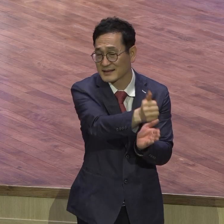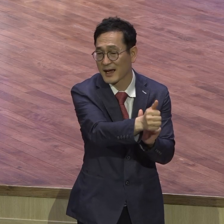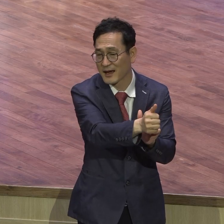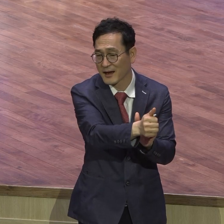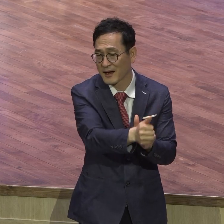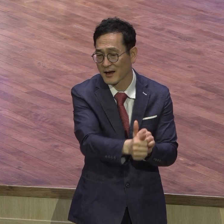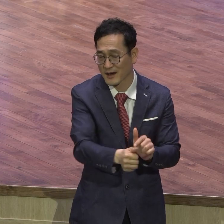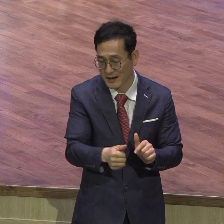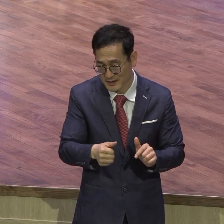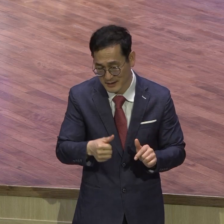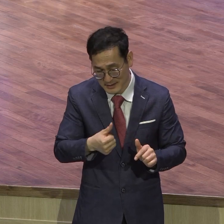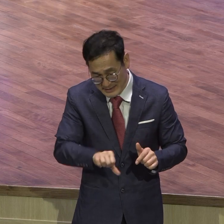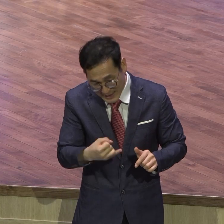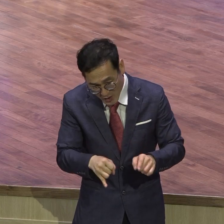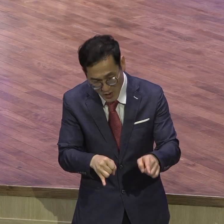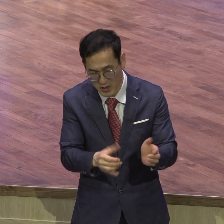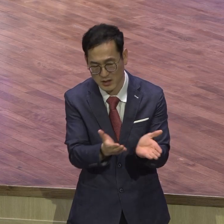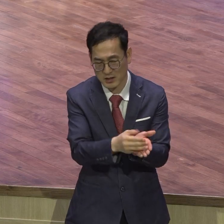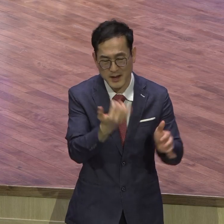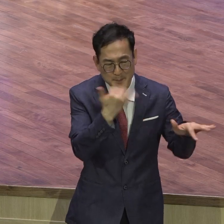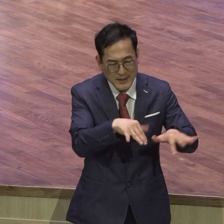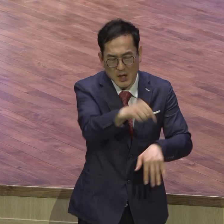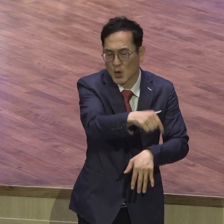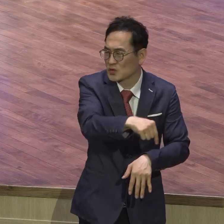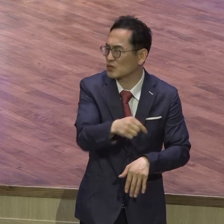여기서 빠져 죽었다 얼마나